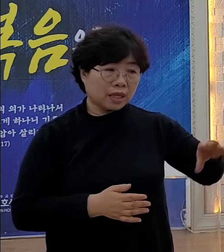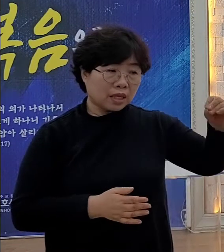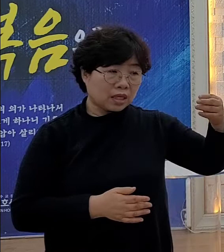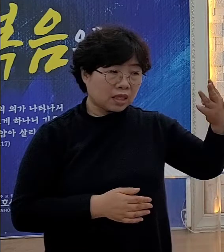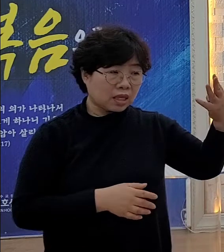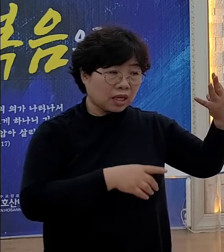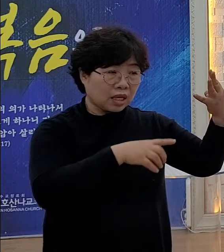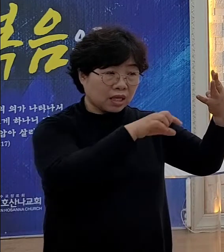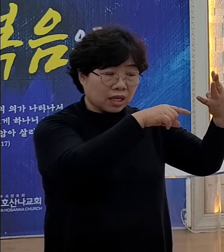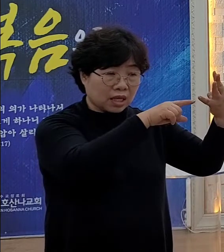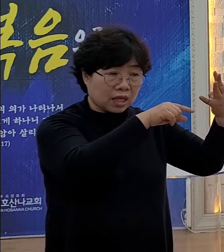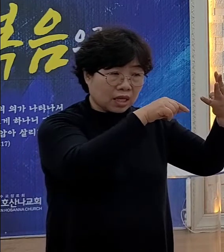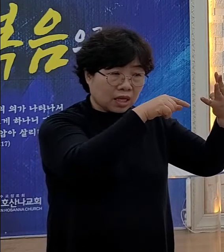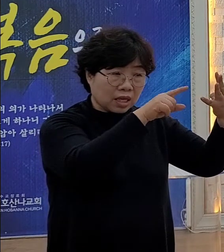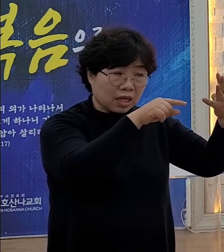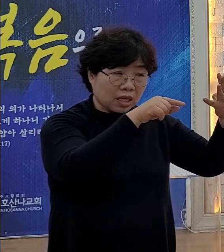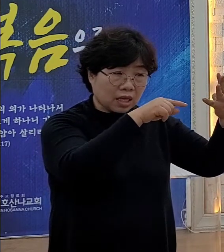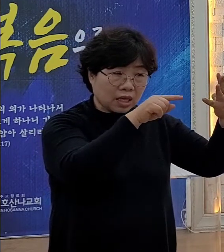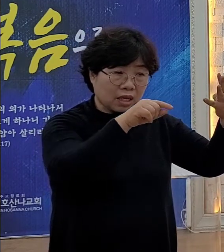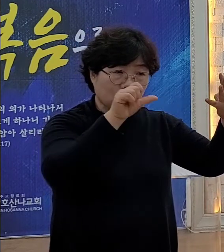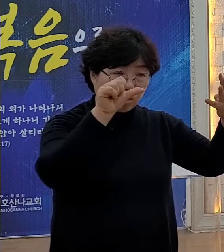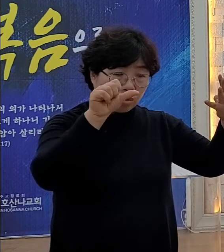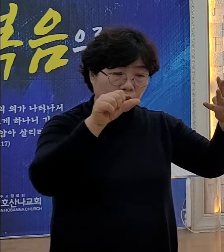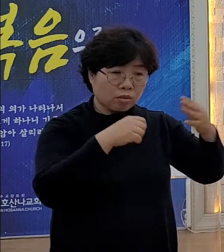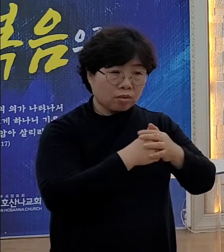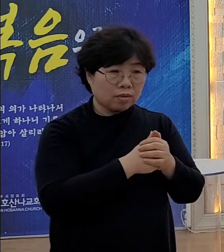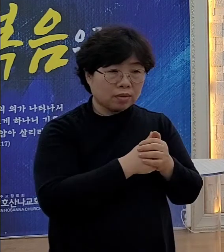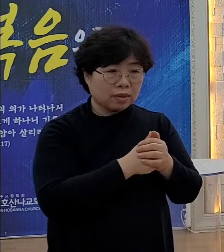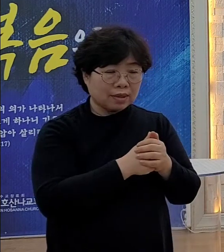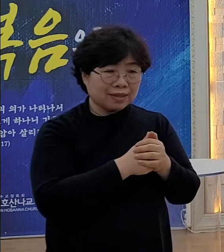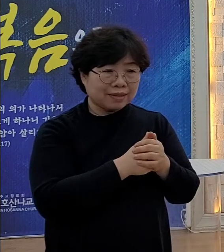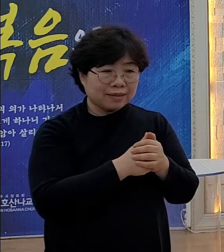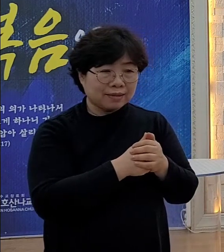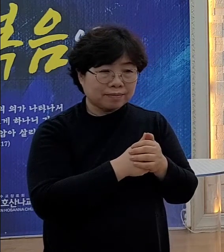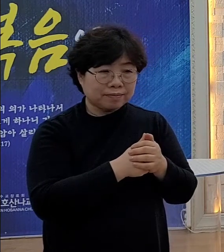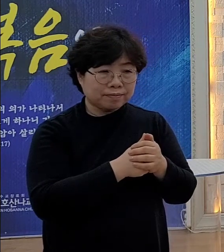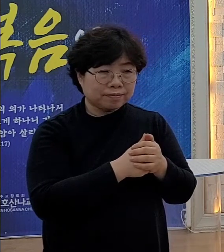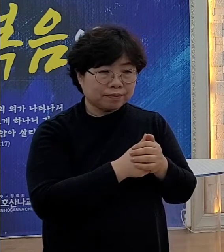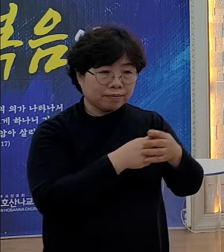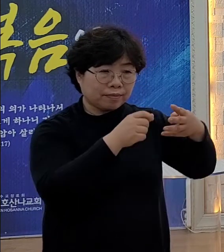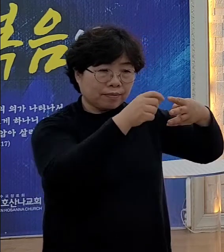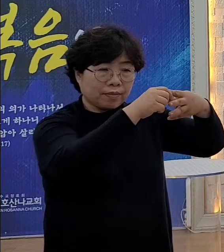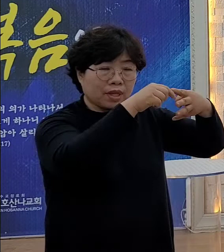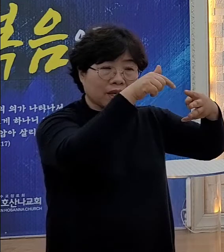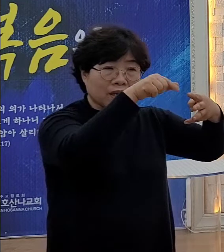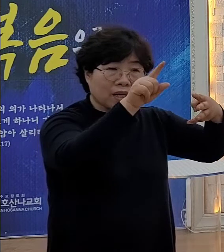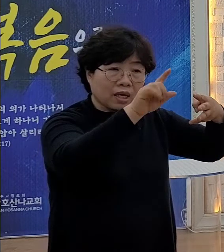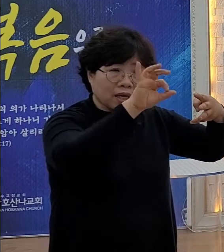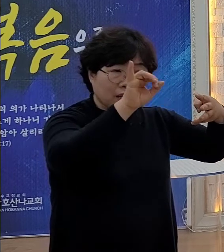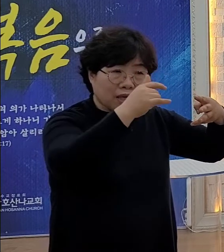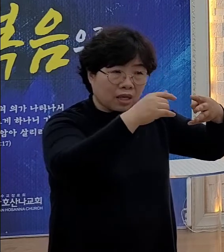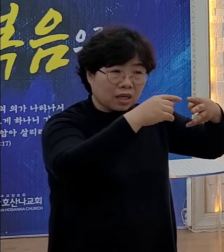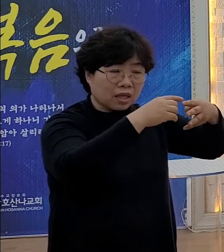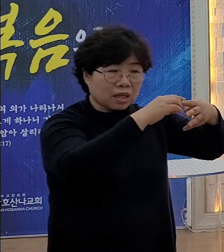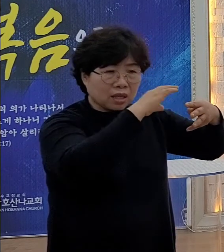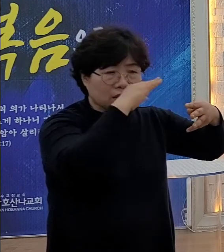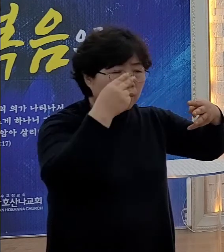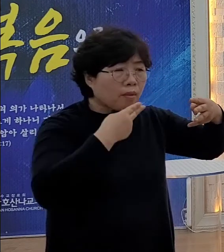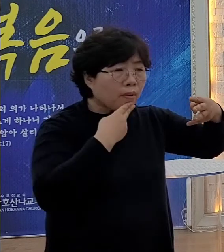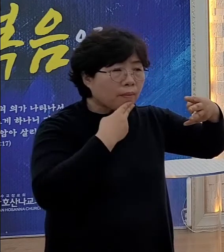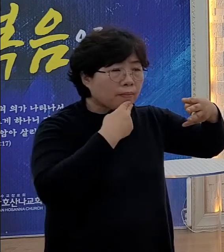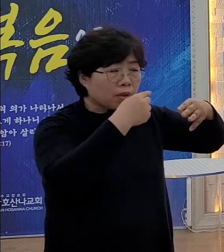5장에 족보가 나오잖아요. 가인의 족보가 불경건의 족보, 아담의 아들 가인이 이어가는